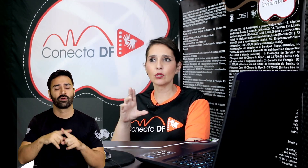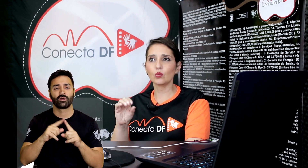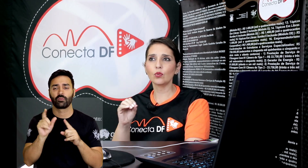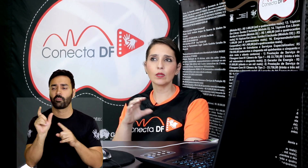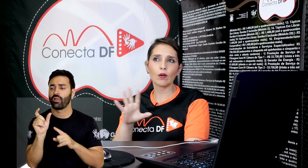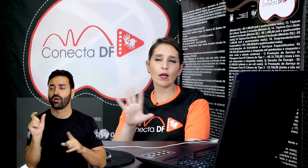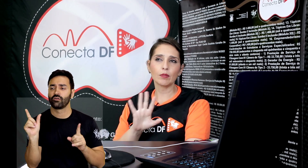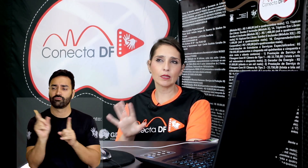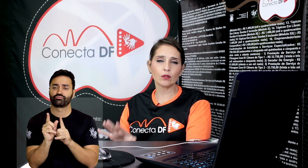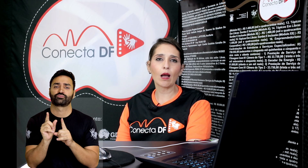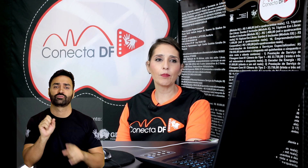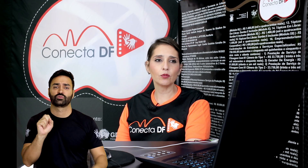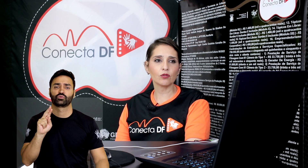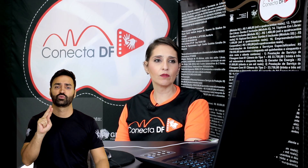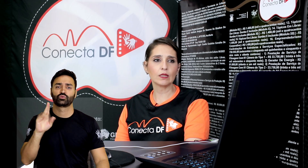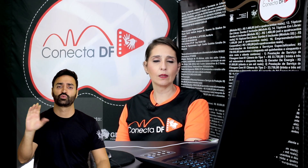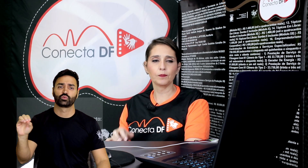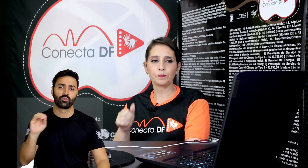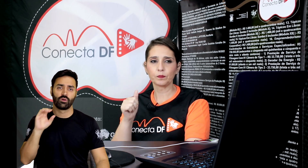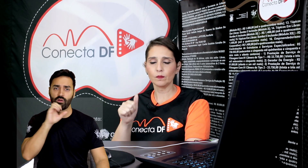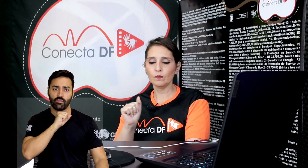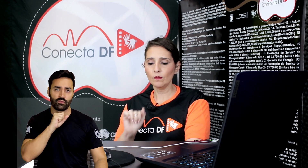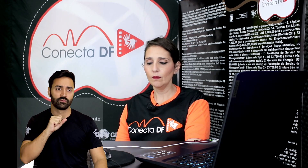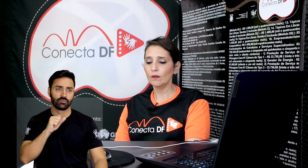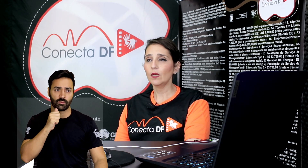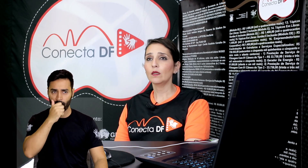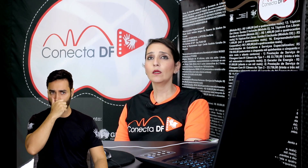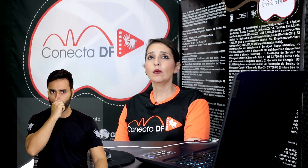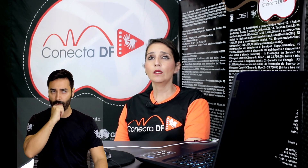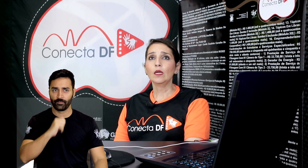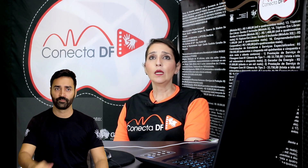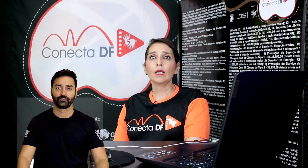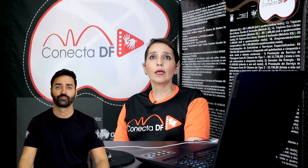né? Suco, então acaba sendo rápido de fazer.